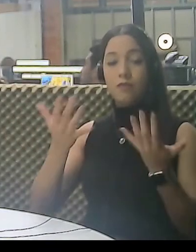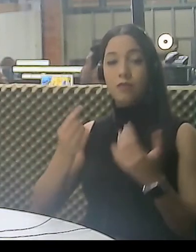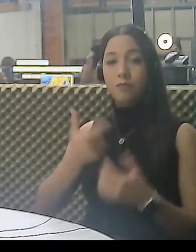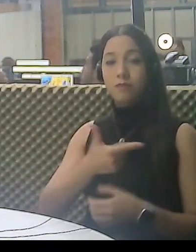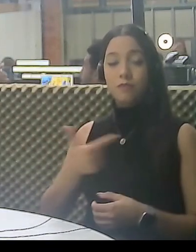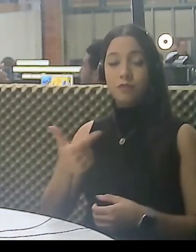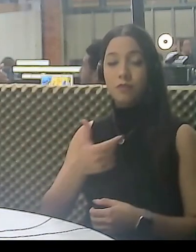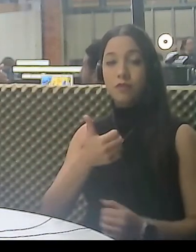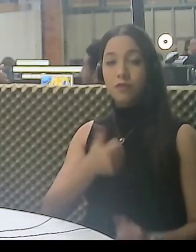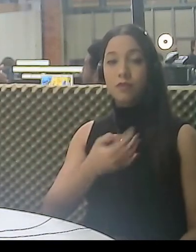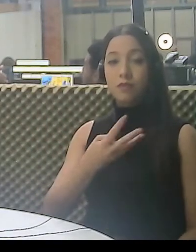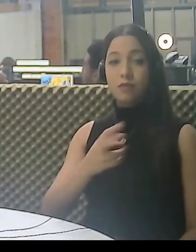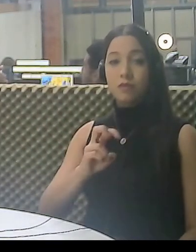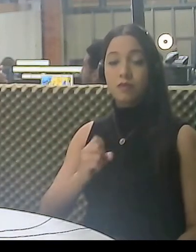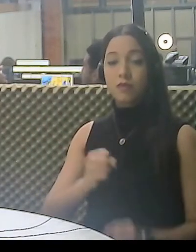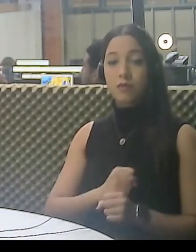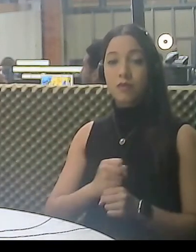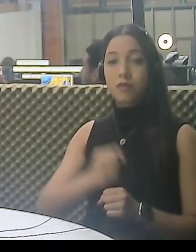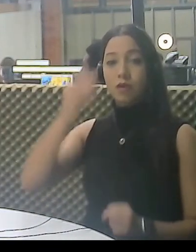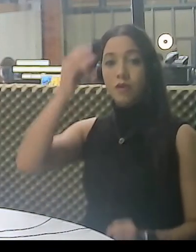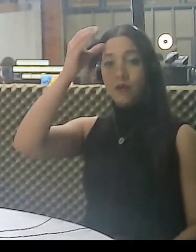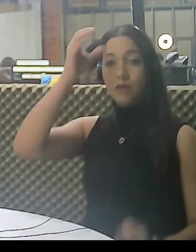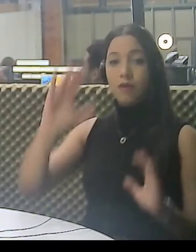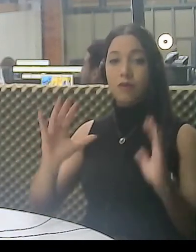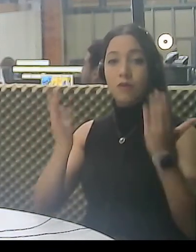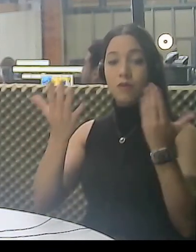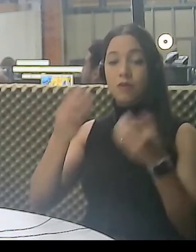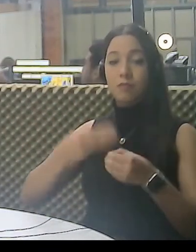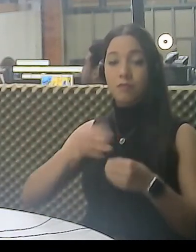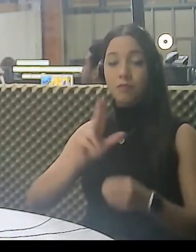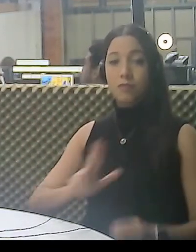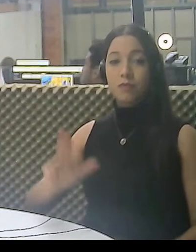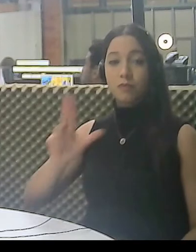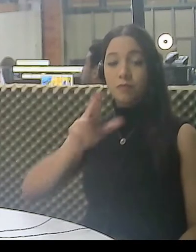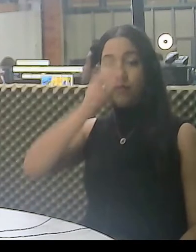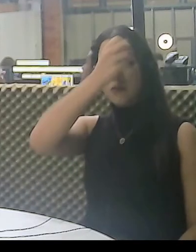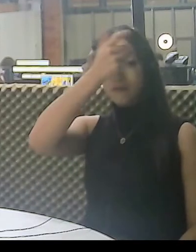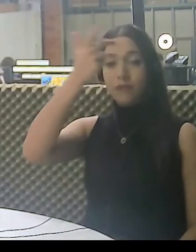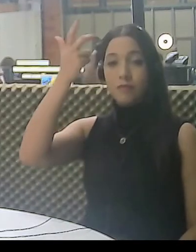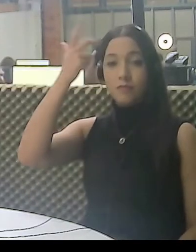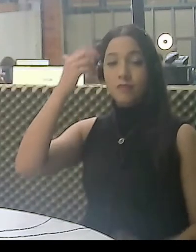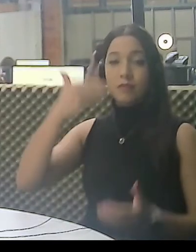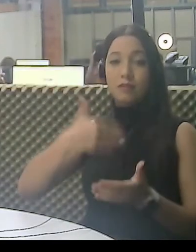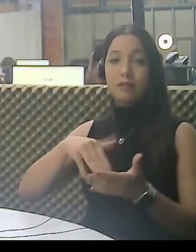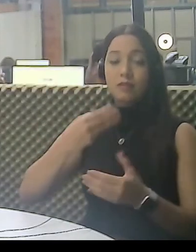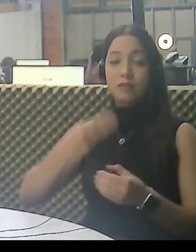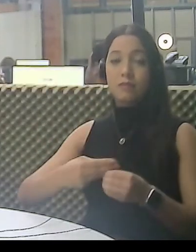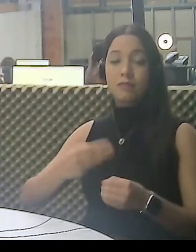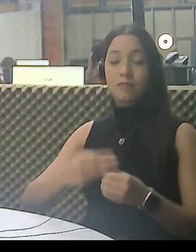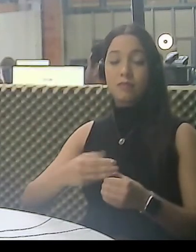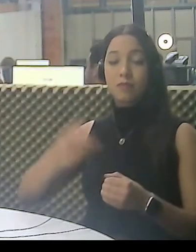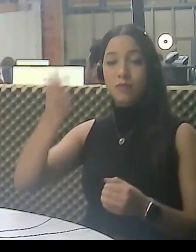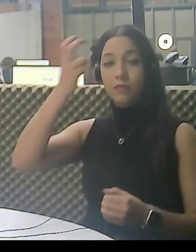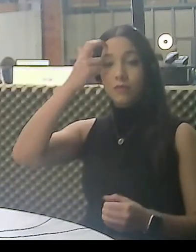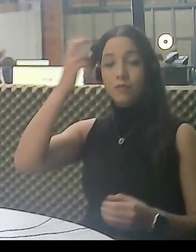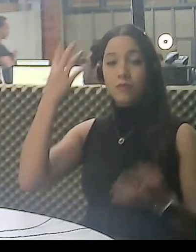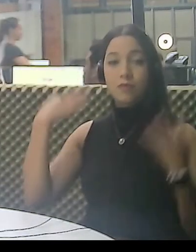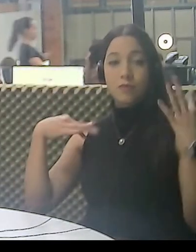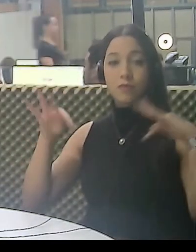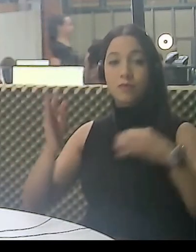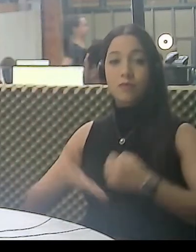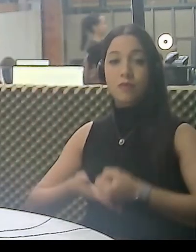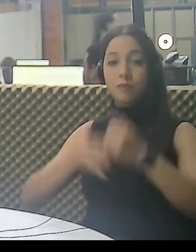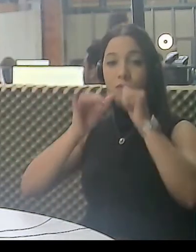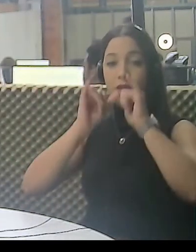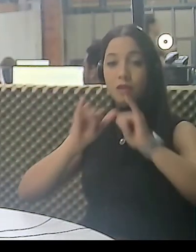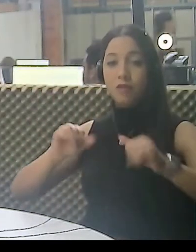os 145 anos de Congada no município. A Prefeitura de Uberlândia, por meio da Secretaria Municipal de Cultura e Turismo, apoia e